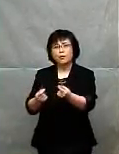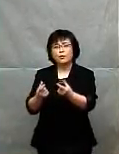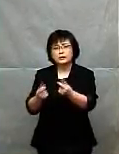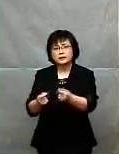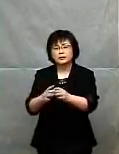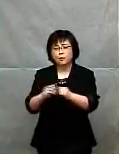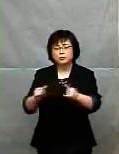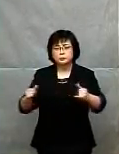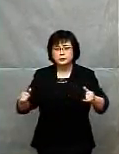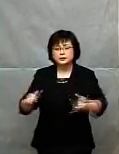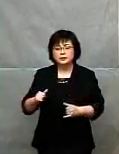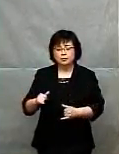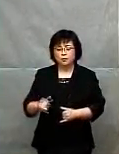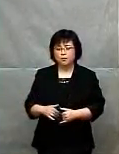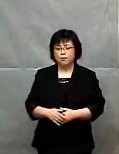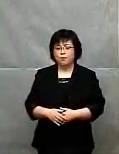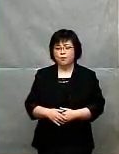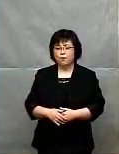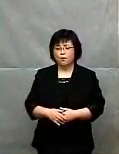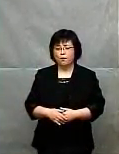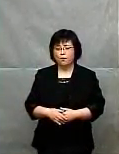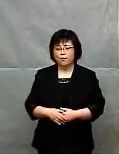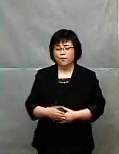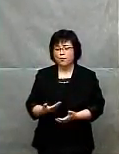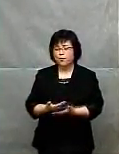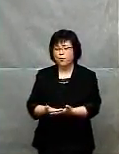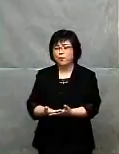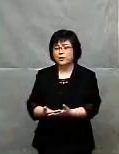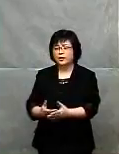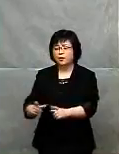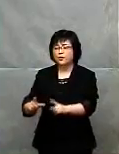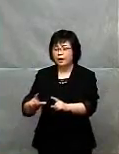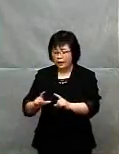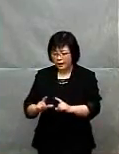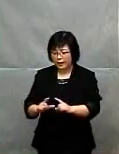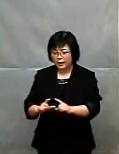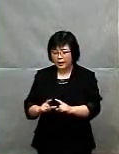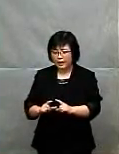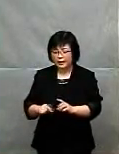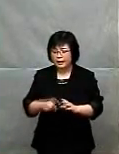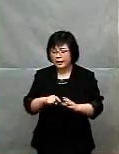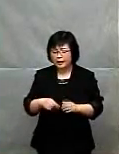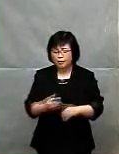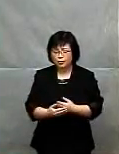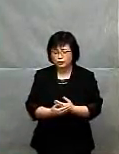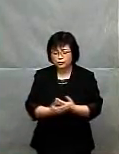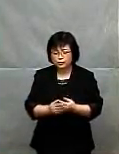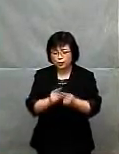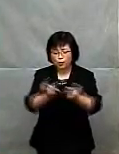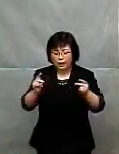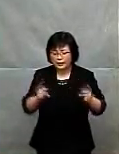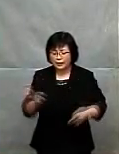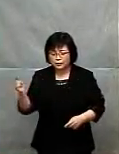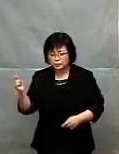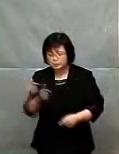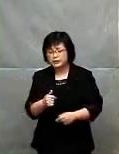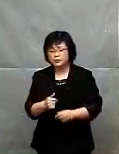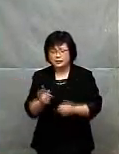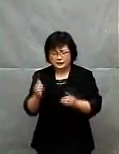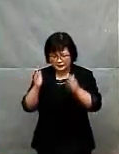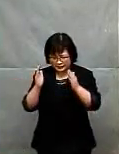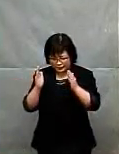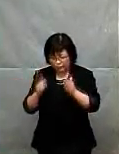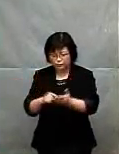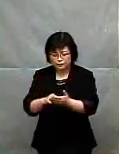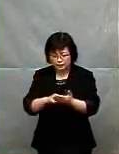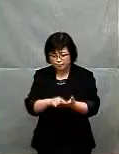国民の負託に応え、国内外に抱えているさまざまな重要課題にスピード感を持って全力で対